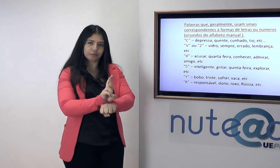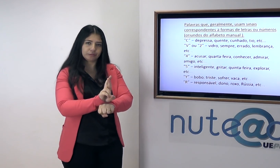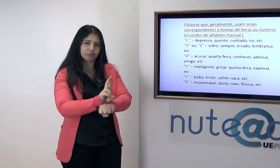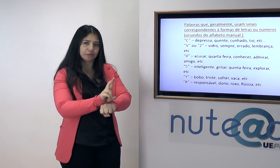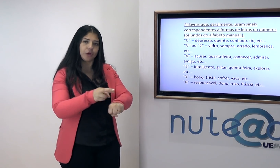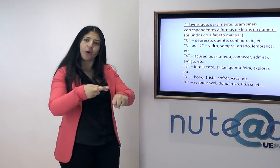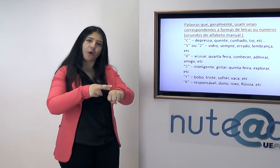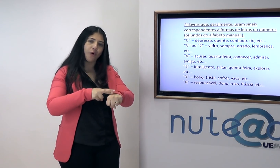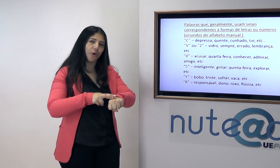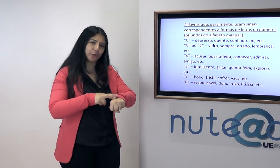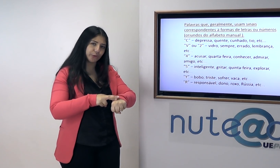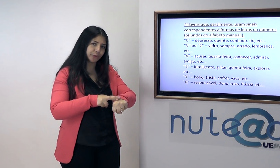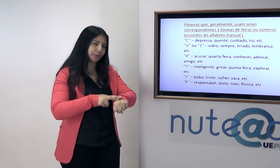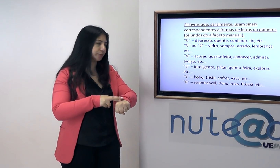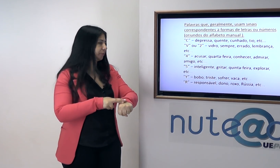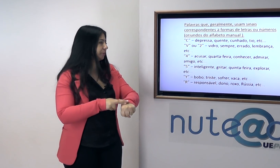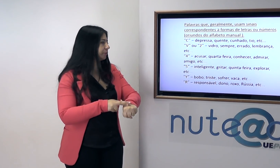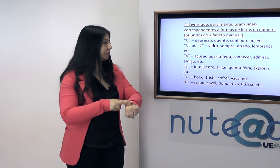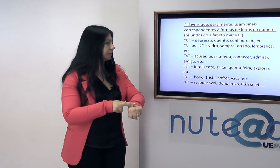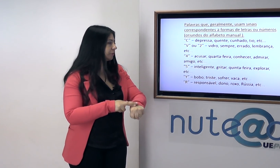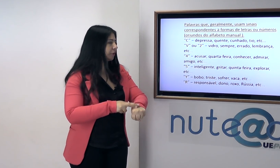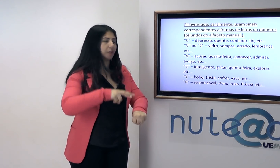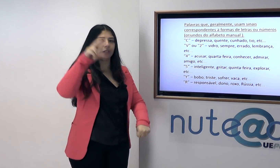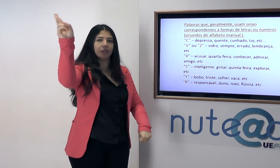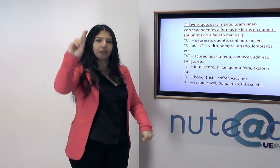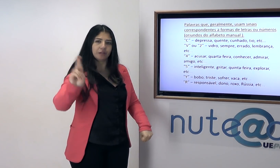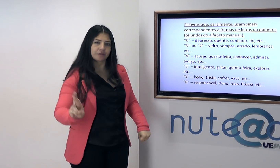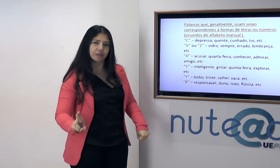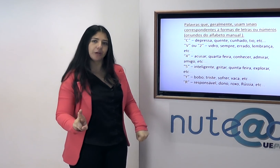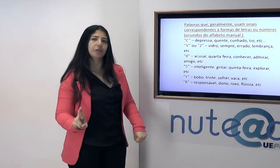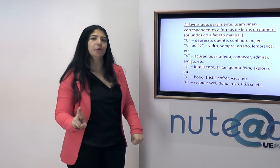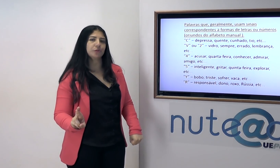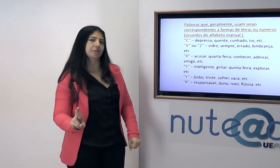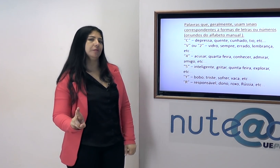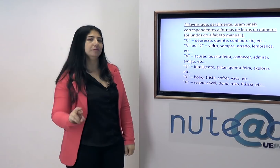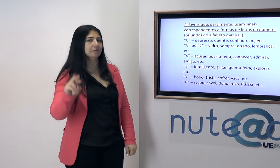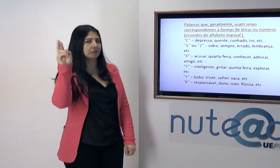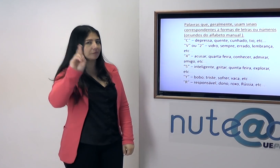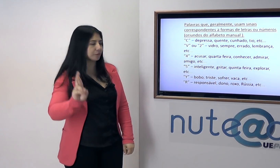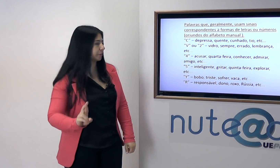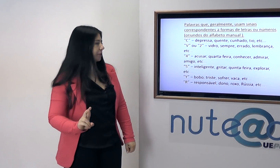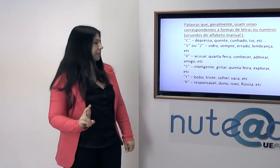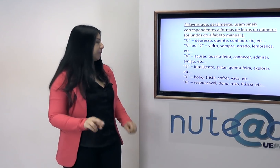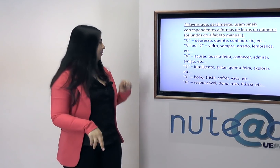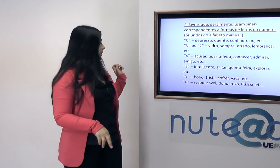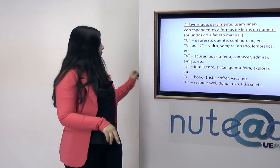dono, roxo e sinal da Rússia, país da Rússia.